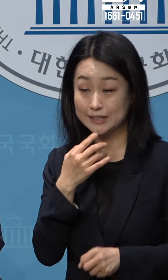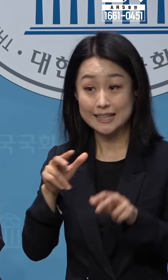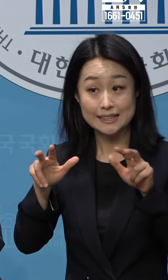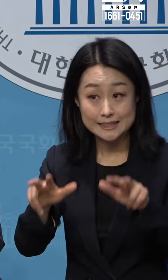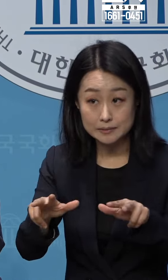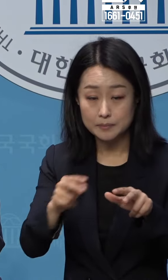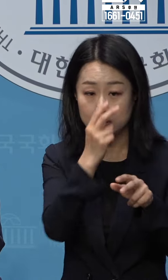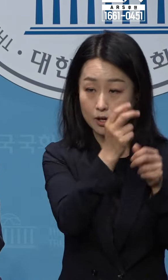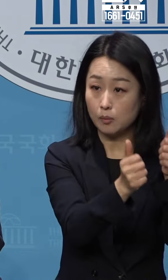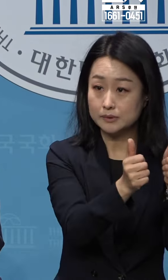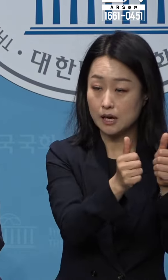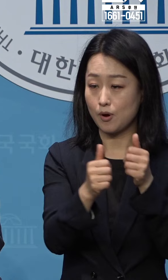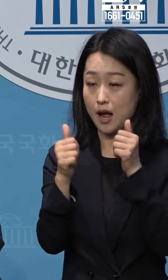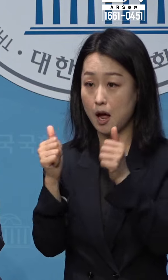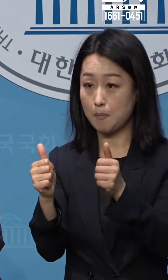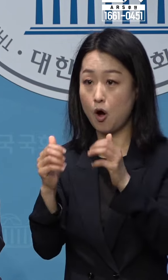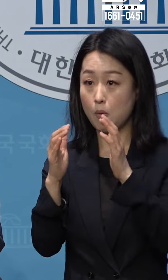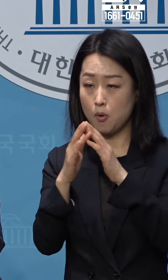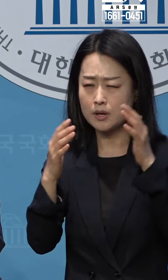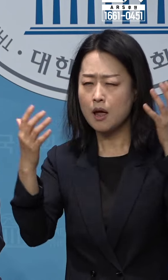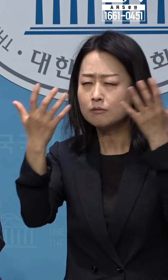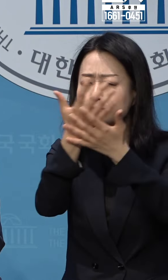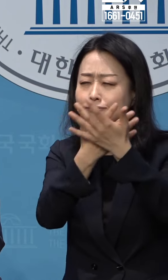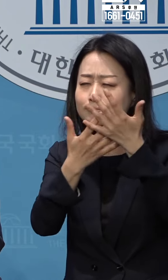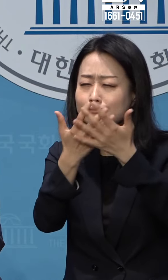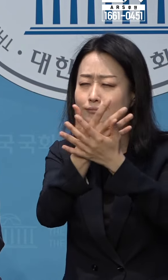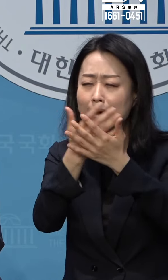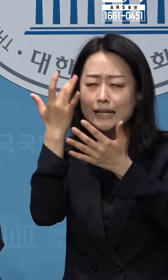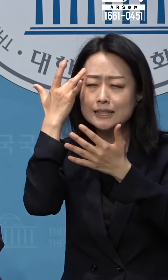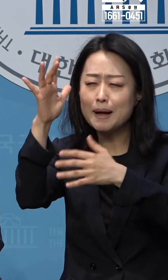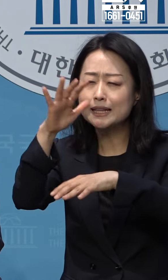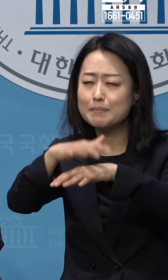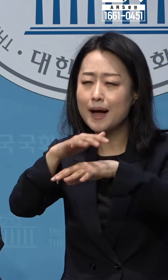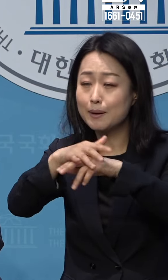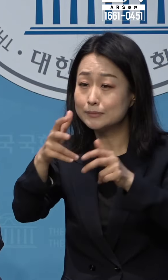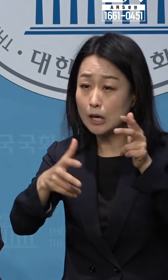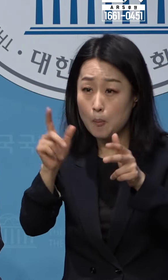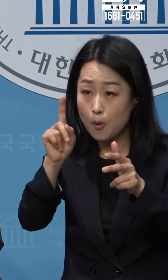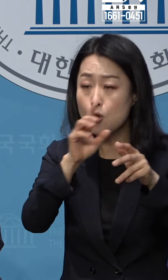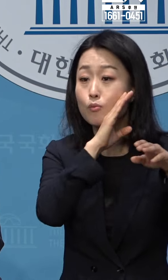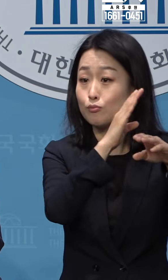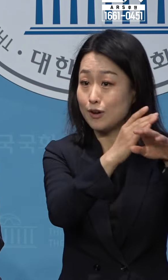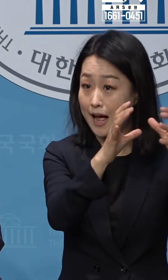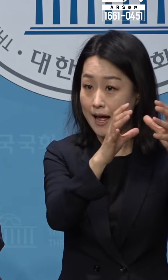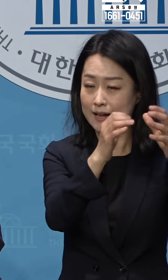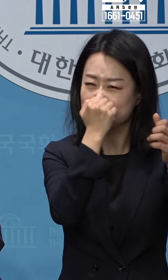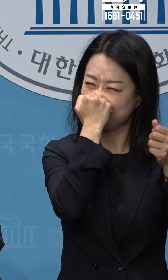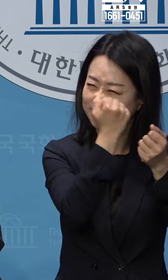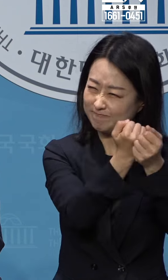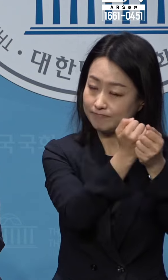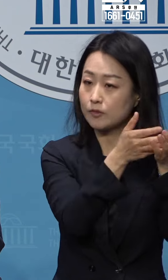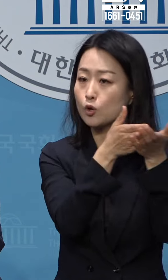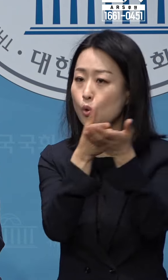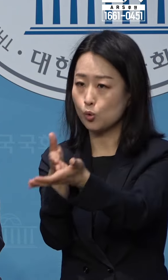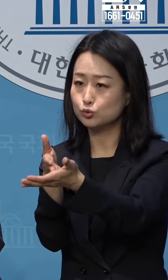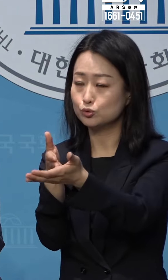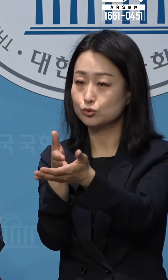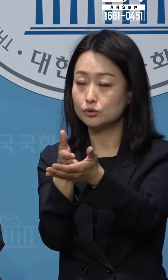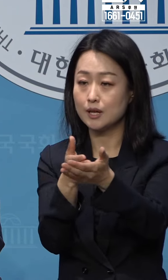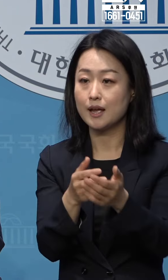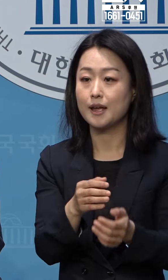법원이 시켜놓은 스마트 사업은 북기 쪽으로 요구한